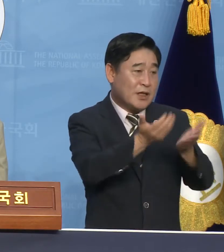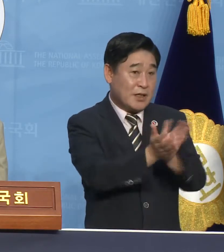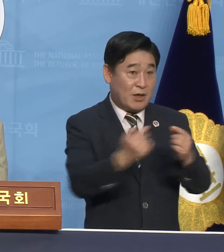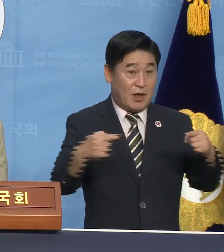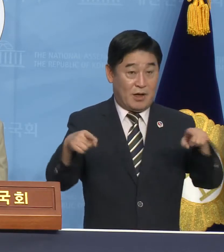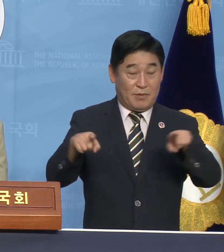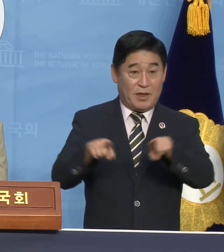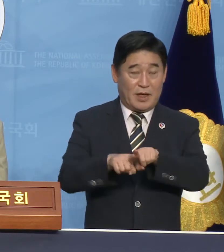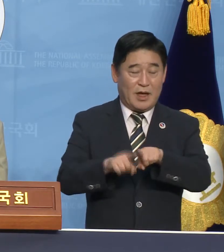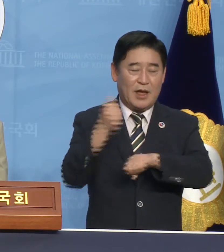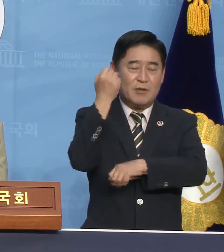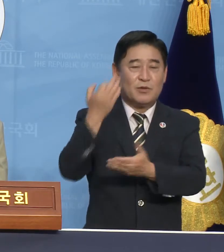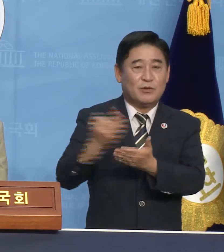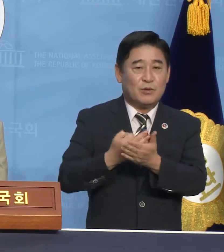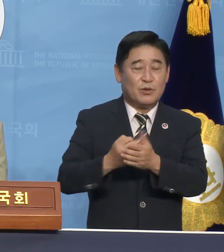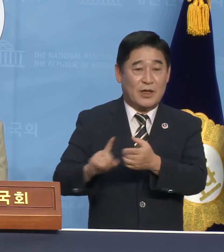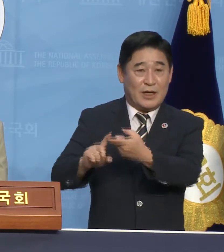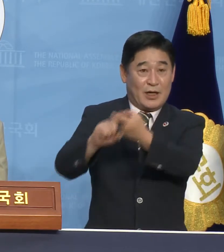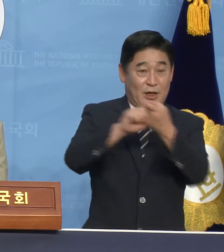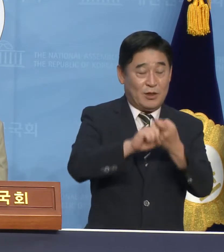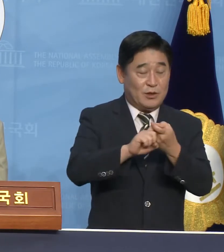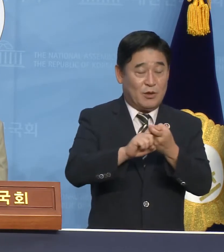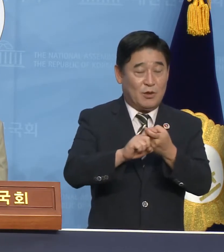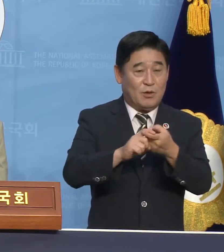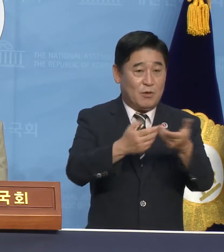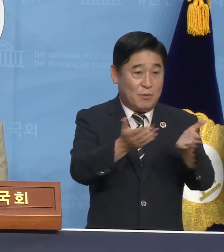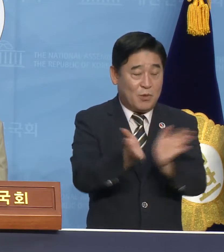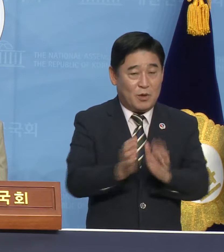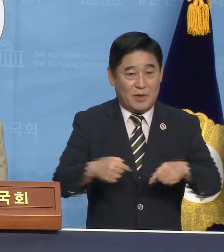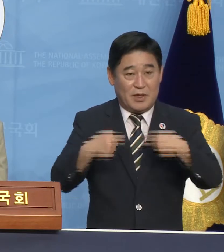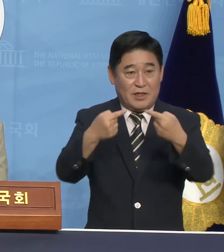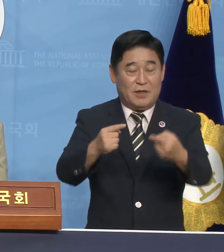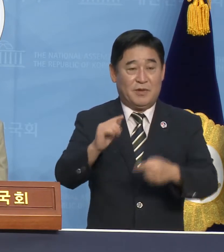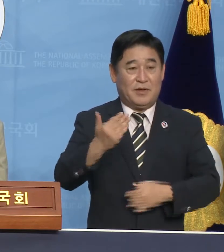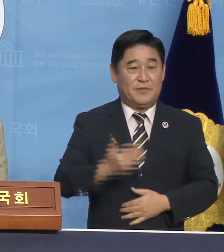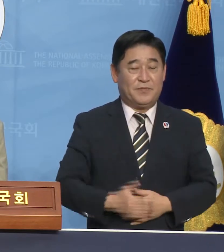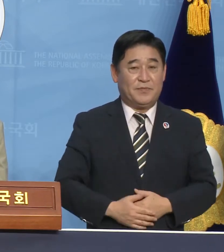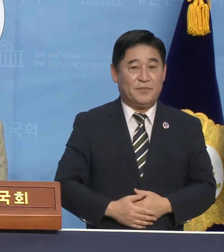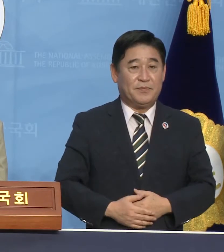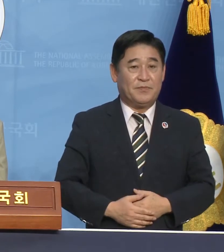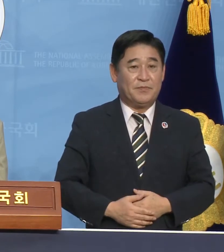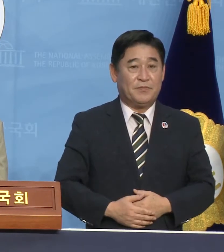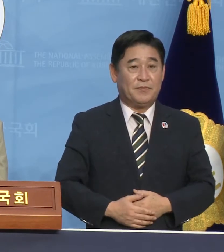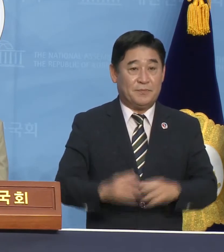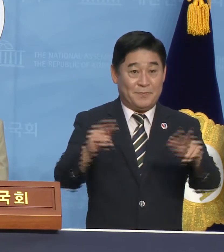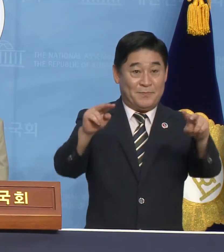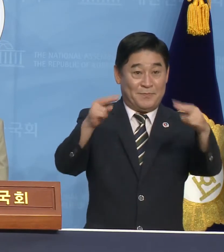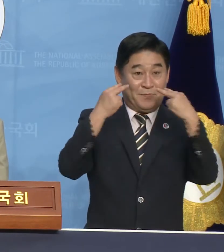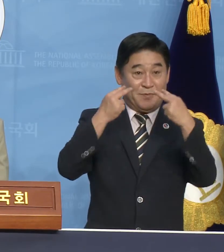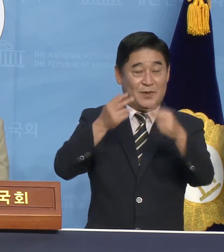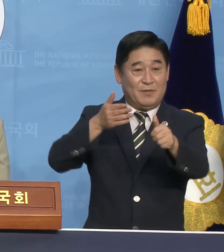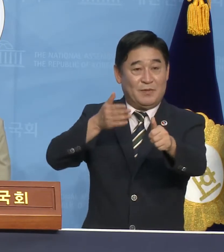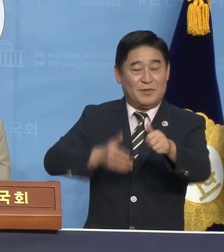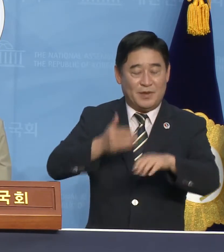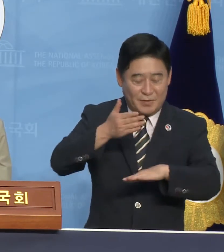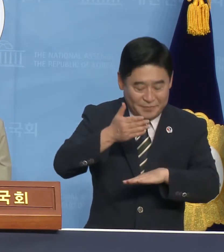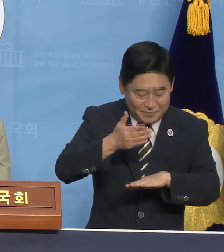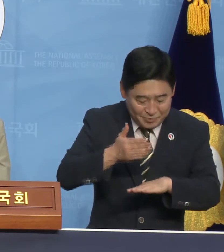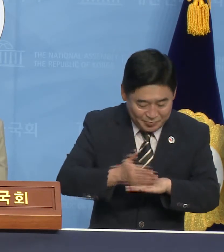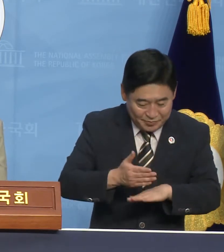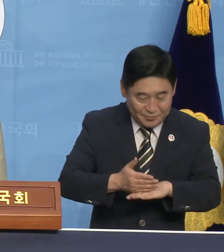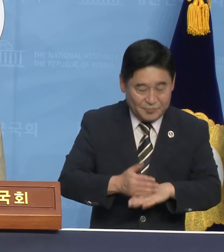함께 기본소득 연석회의에 참여합니다. 지켜봐 주십시오.